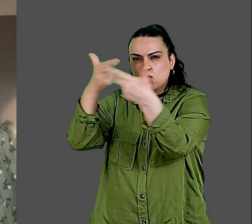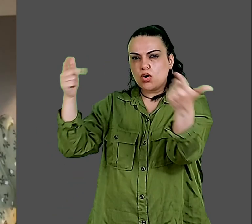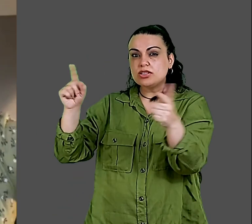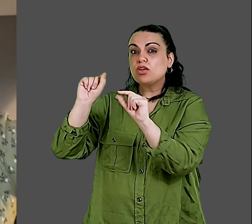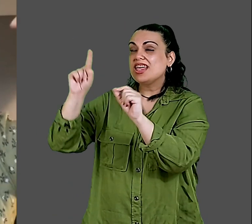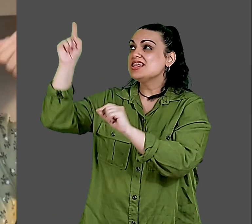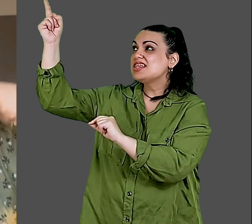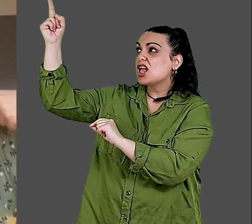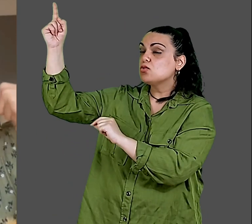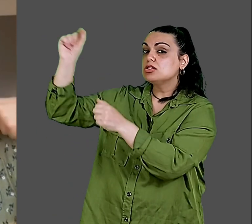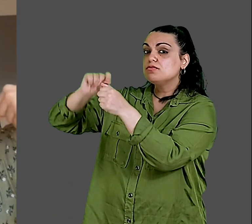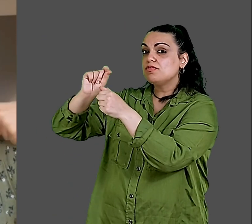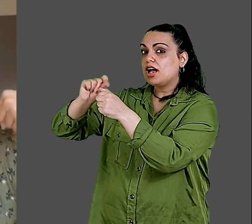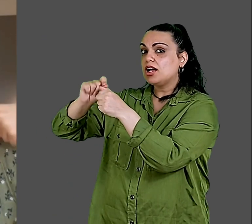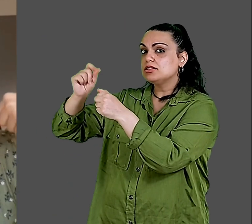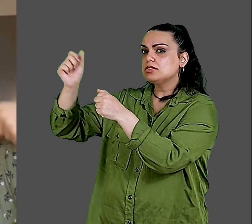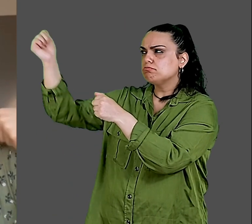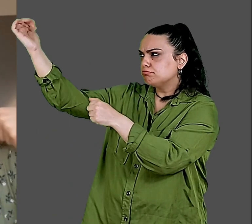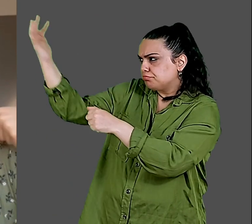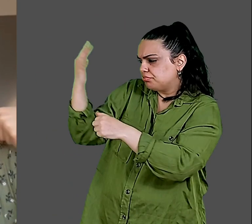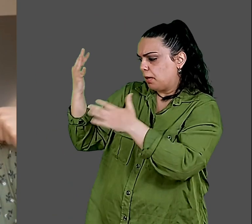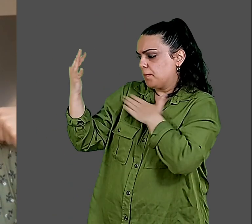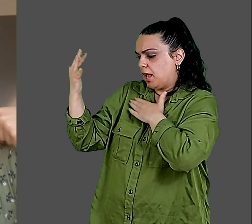Deus manifestar sobre você.